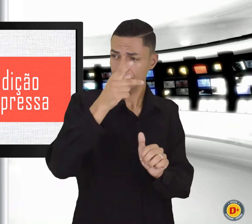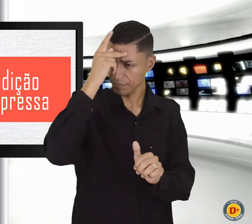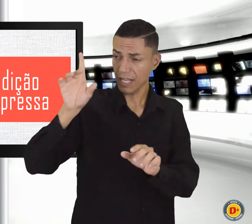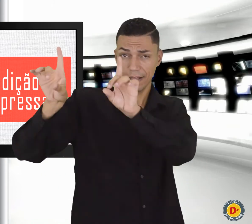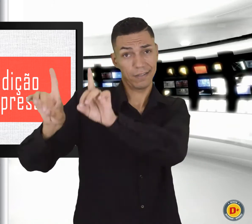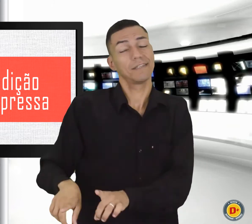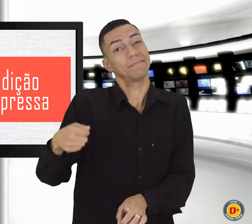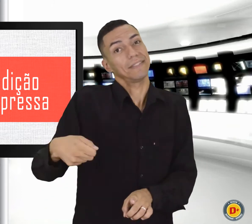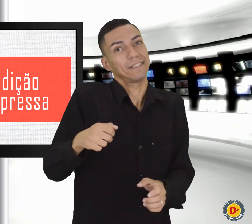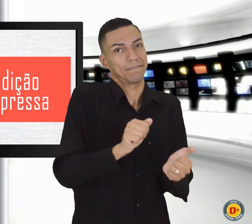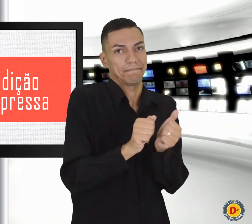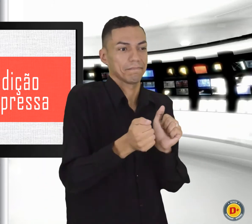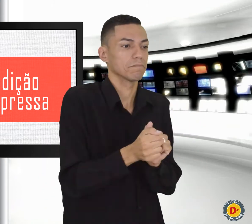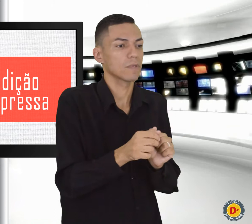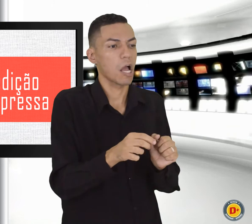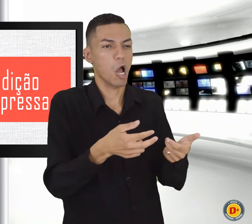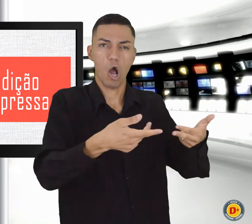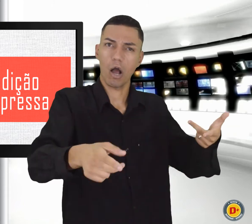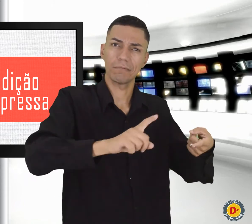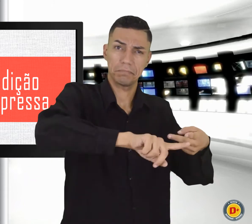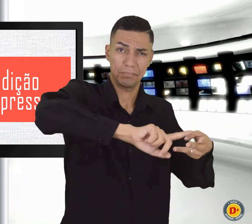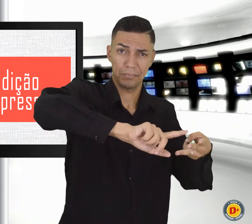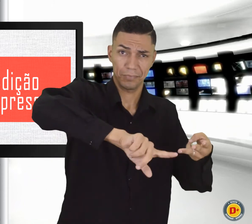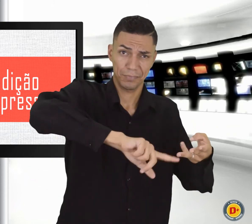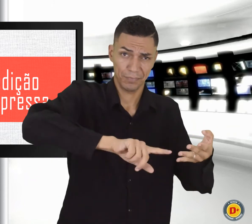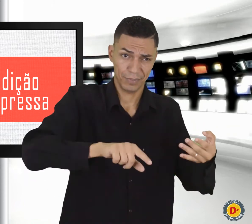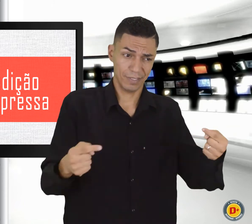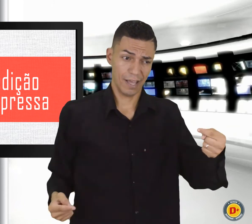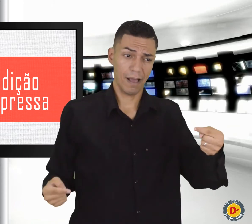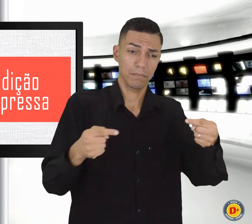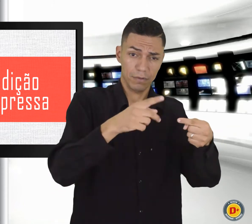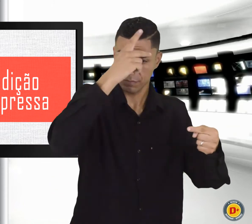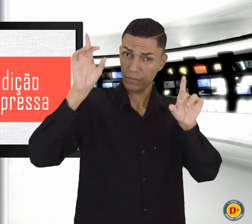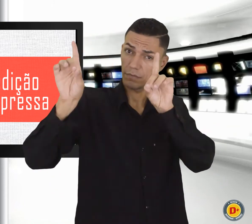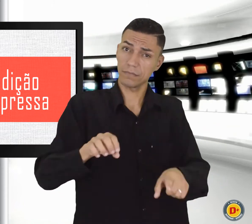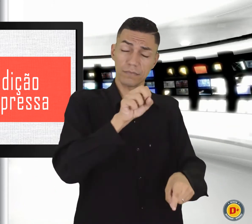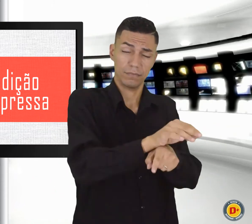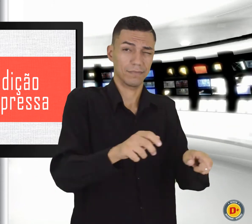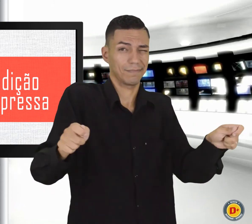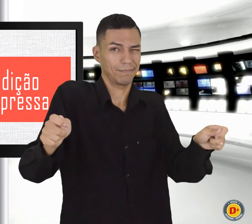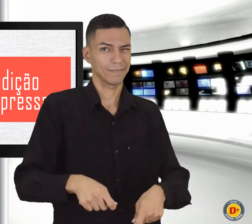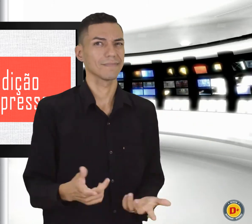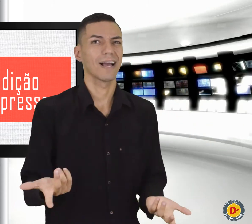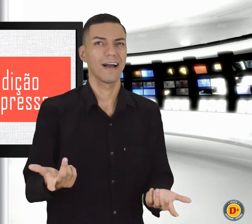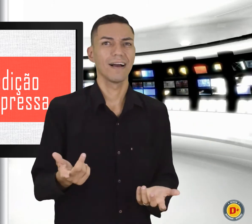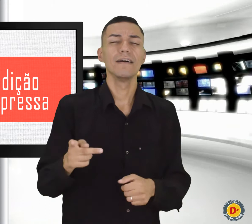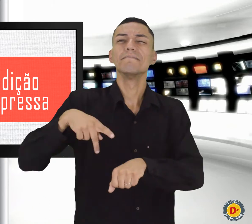padrões tradicionais. Nos países em que o emprego apoiado está regulamentado em lei, ele